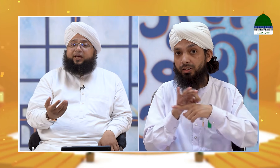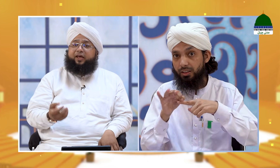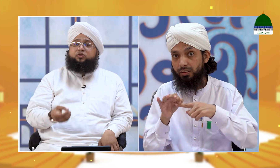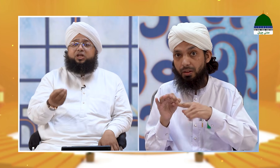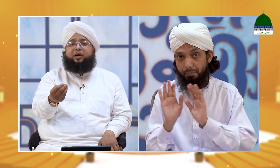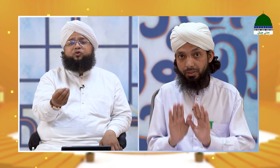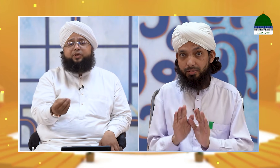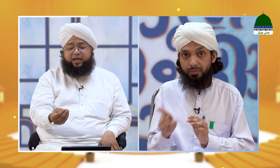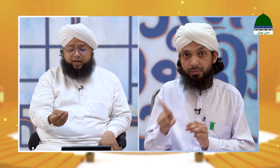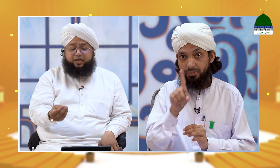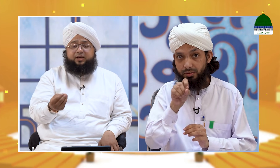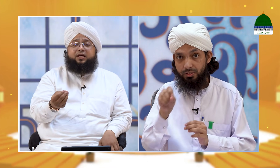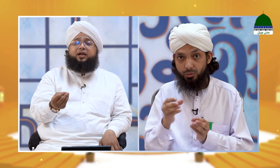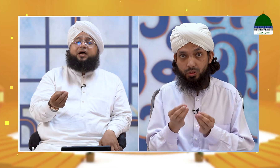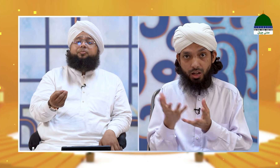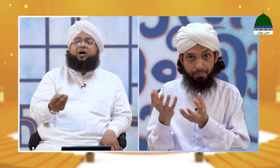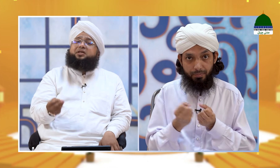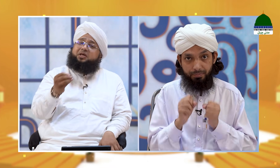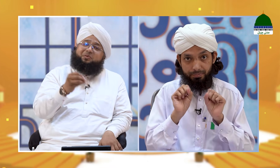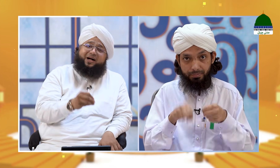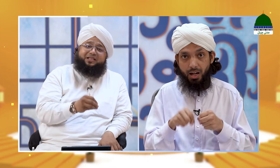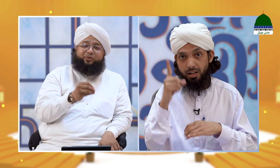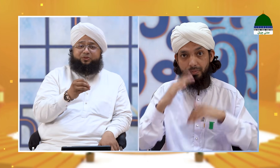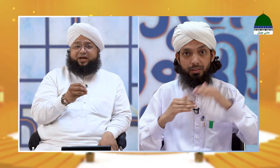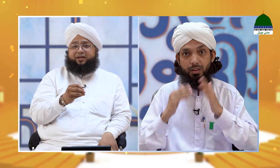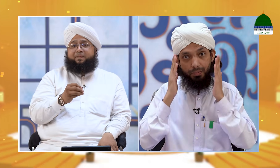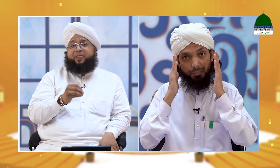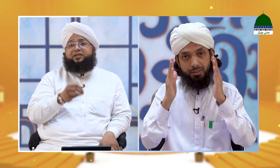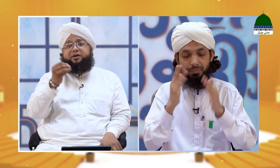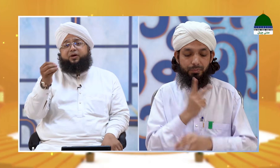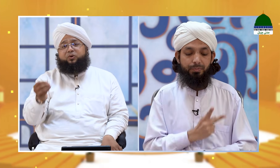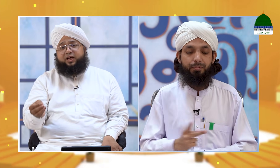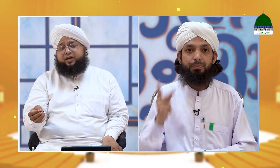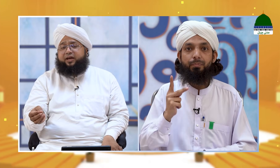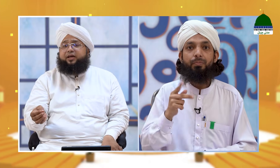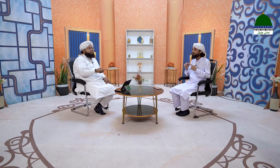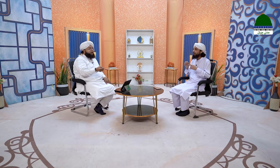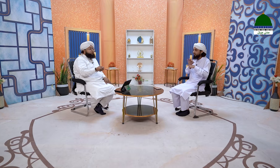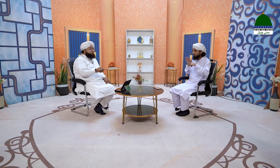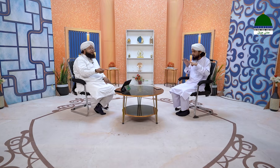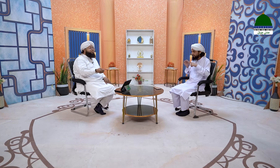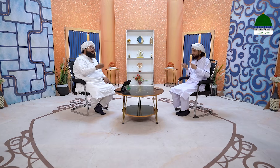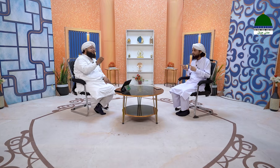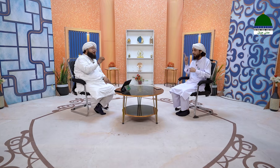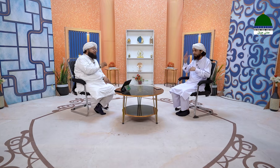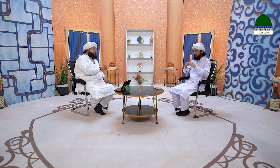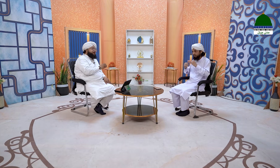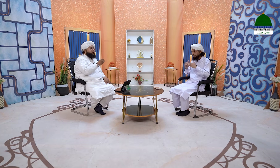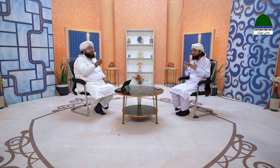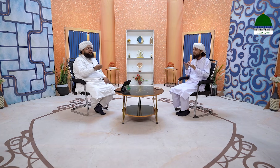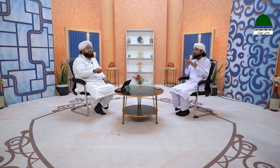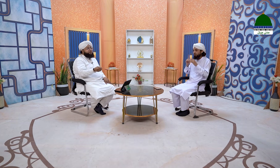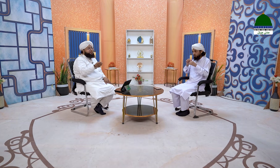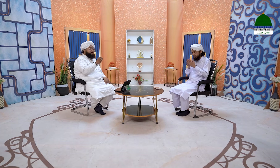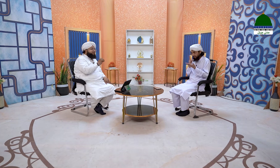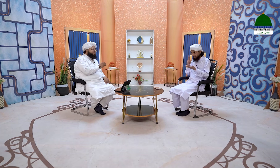کو ملی ہے، یہ جو دن آپ کو ملے ہیں، یہ اللہ پاک کی عبادت میں گزاریں، دن میں روزہ رکھیں، راتوں کو اللہ پاک کی عبادت کریں،